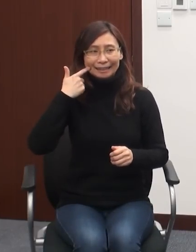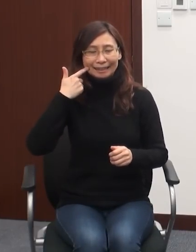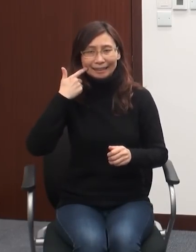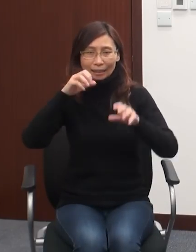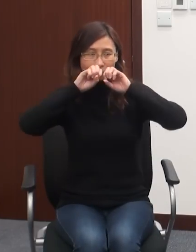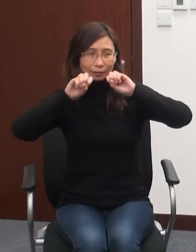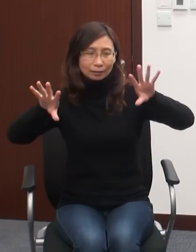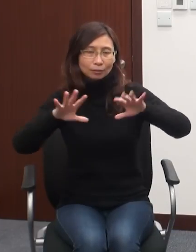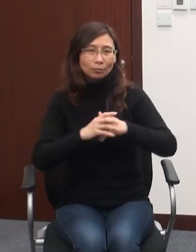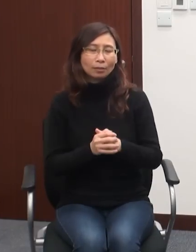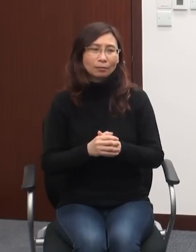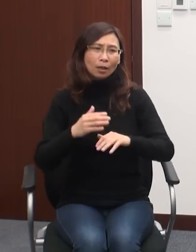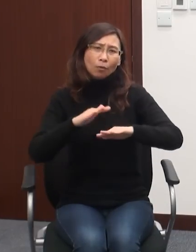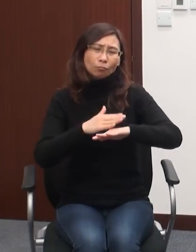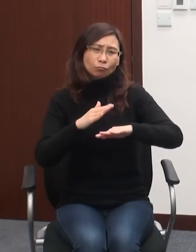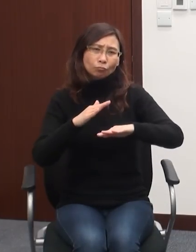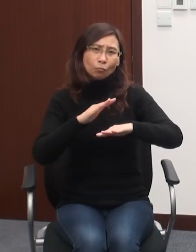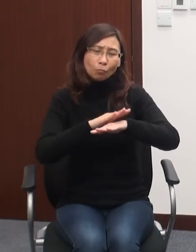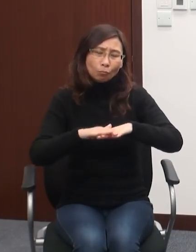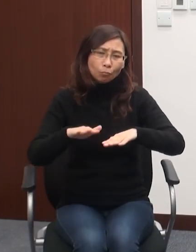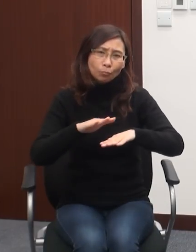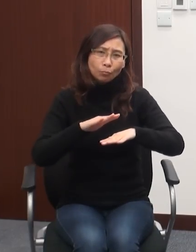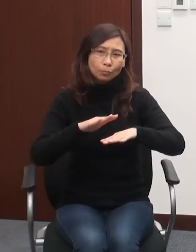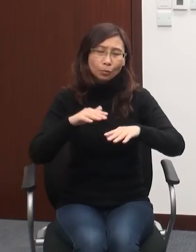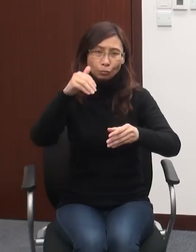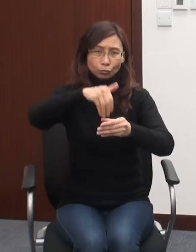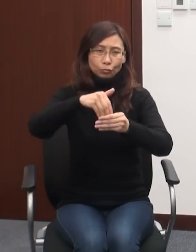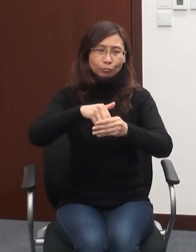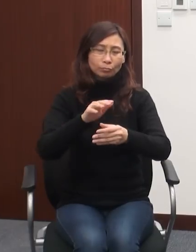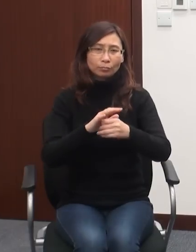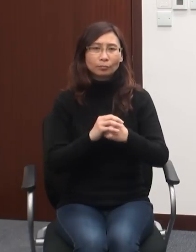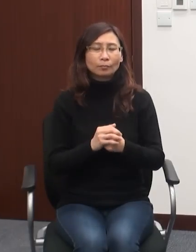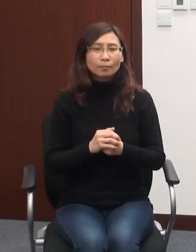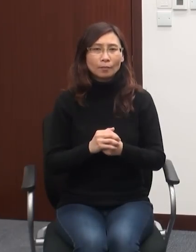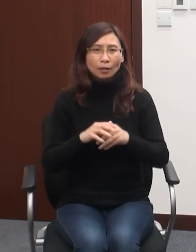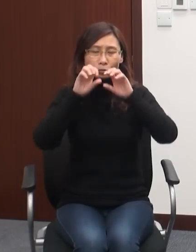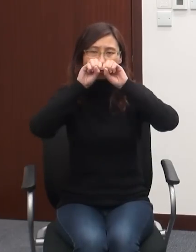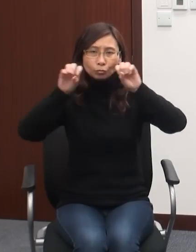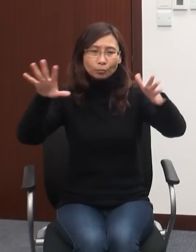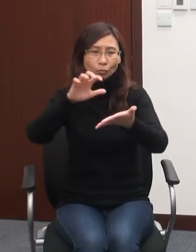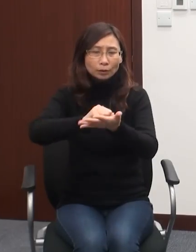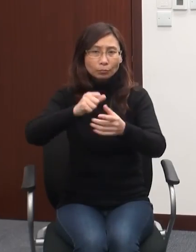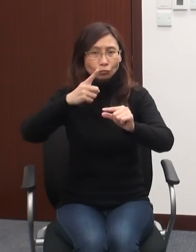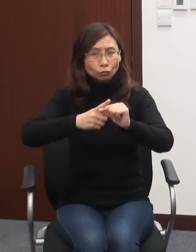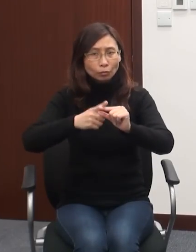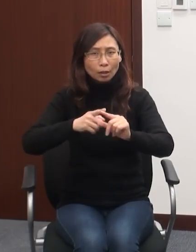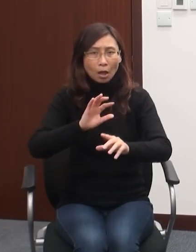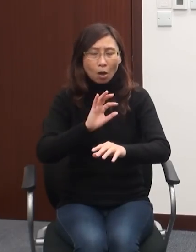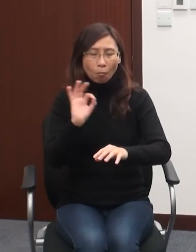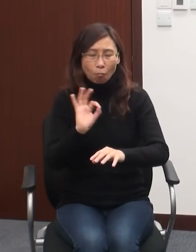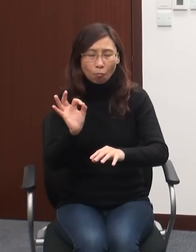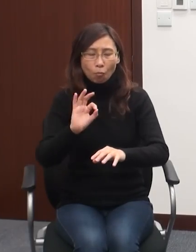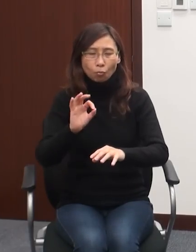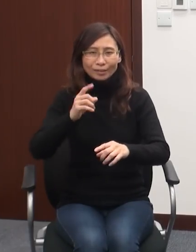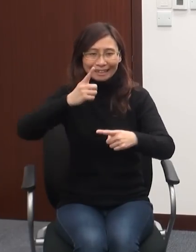過唔係普選咧，或者係宣告咗佔中之後咧，冇實際嘅進展咧，其實係